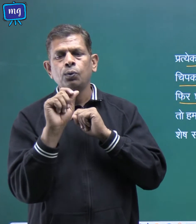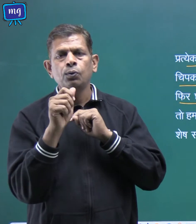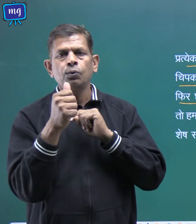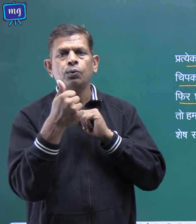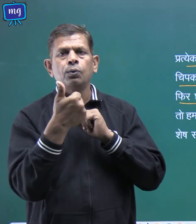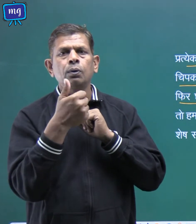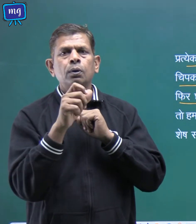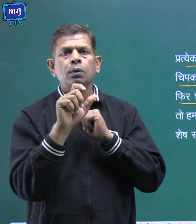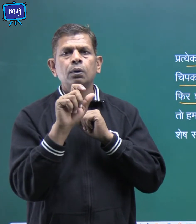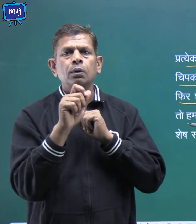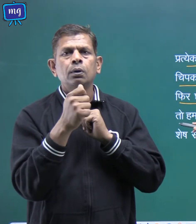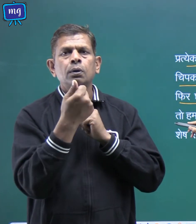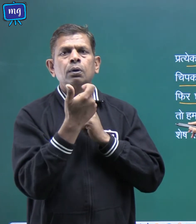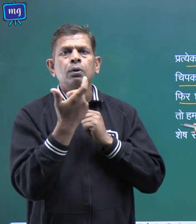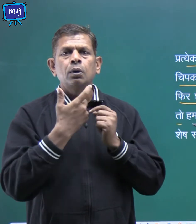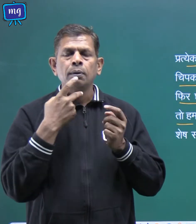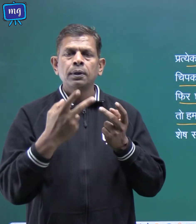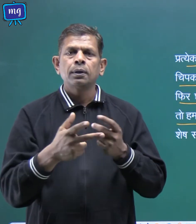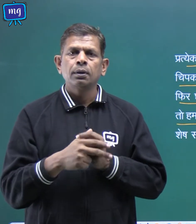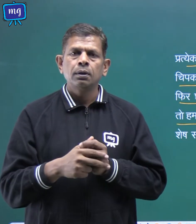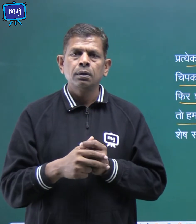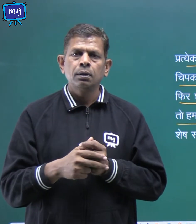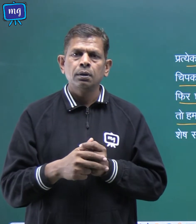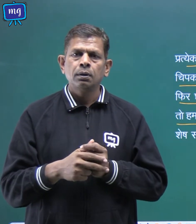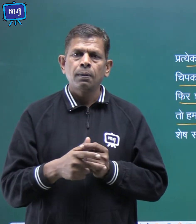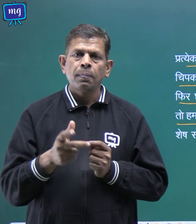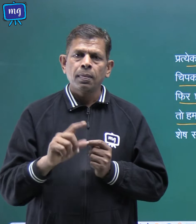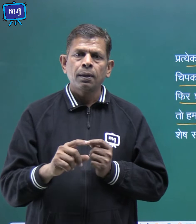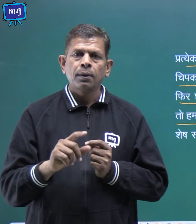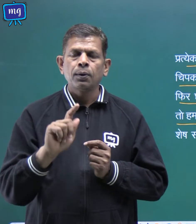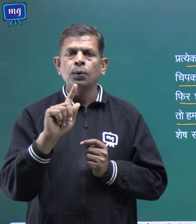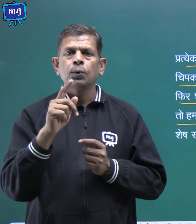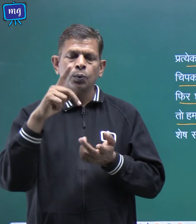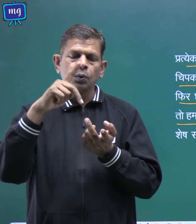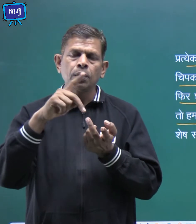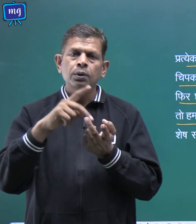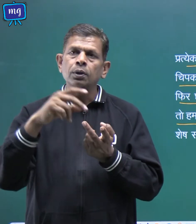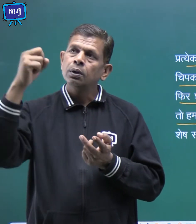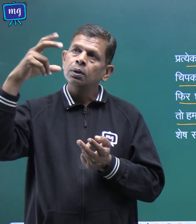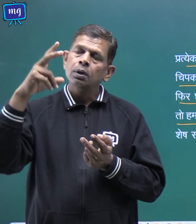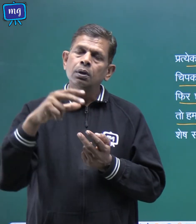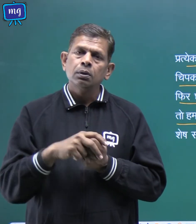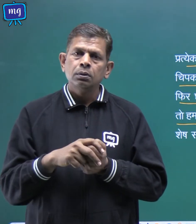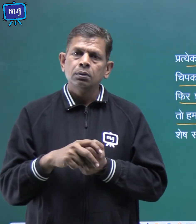घुमाएंगे तो हम देखेंगे कि केंद्रीय तारे को